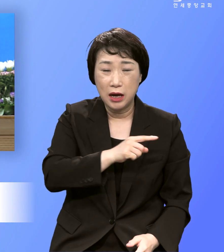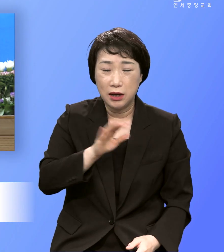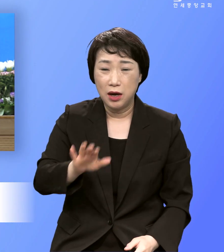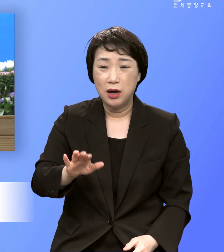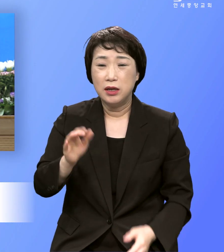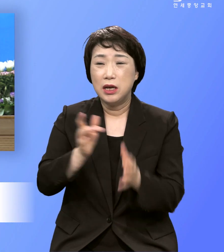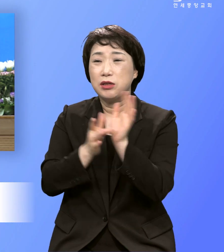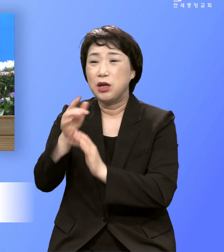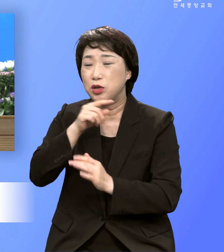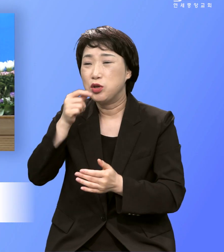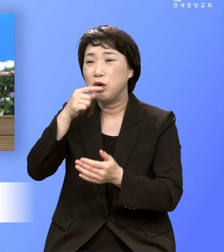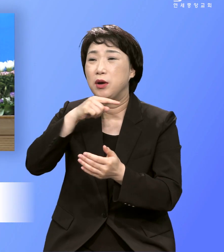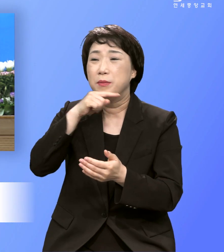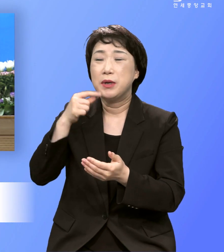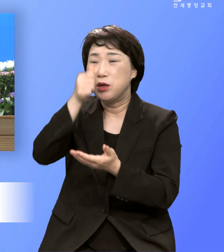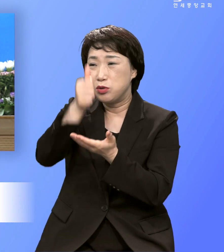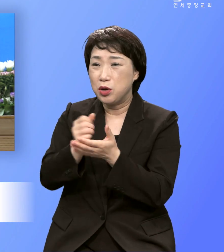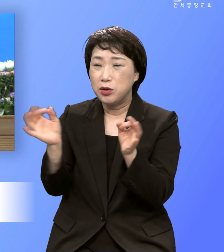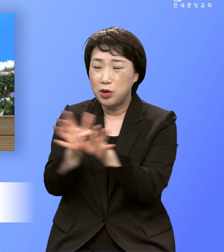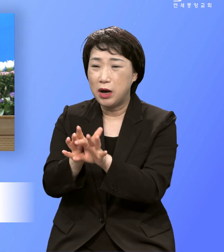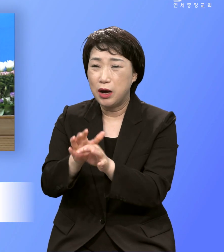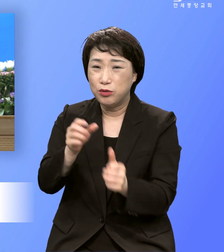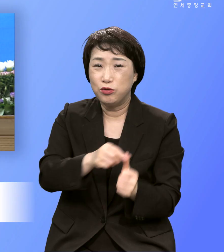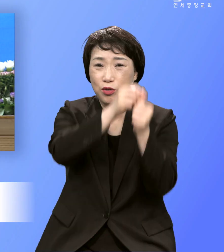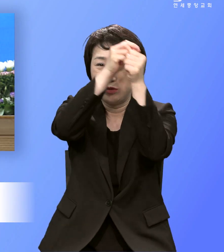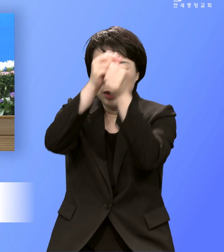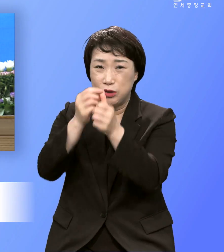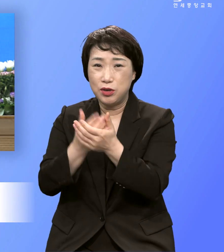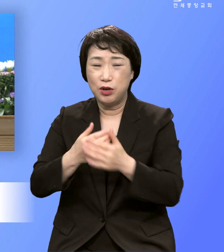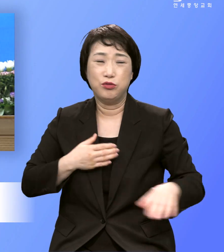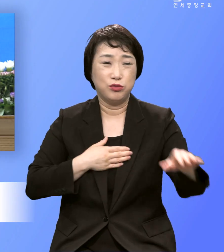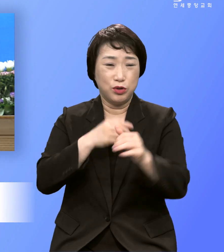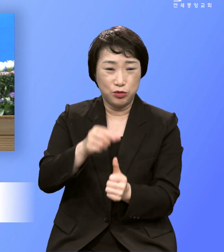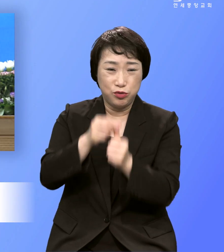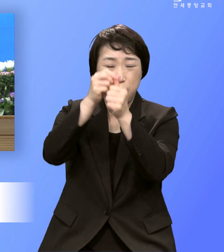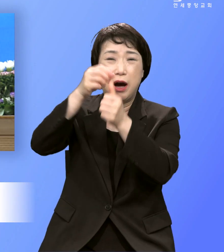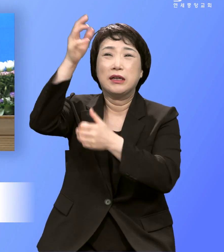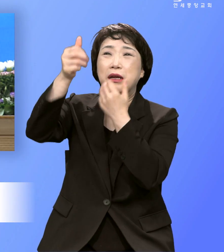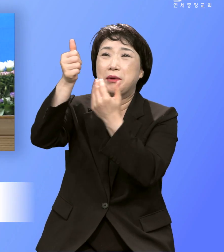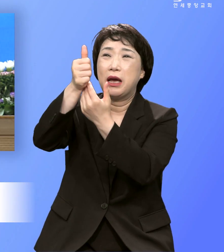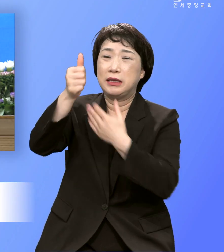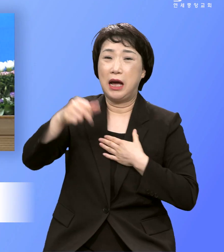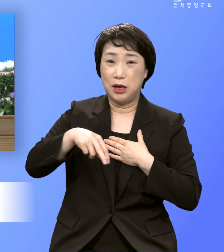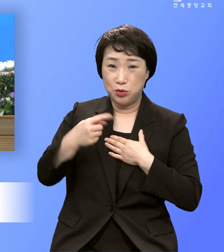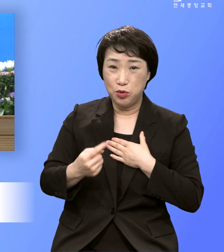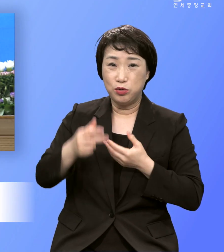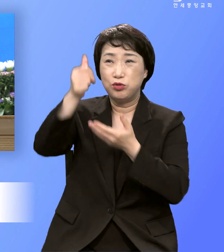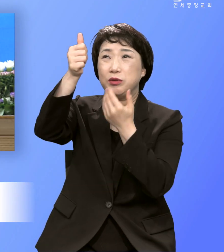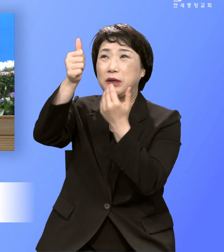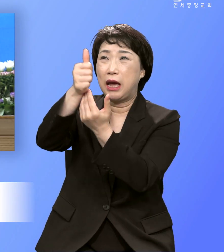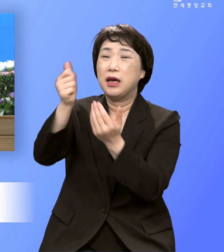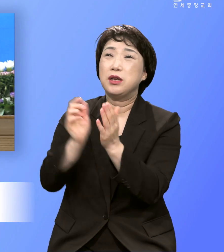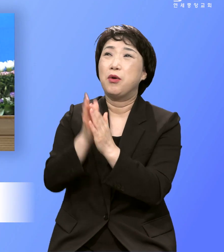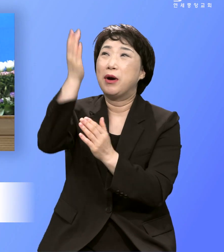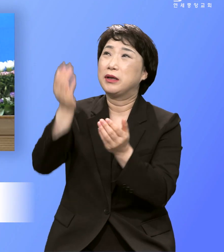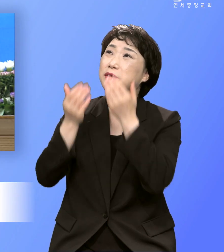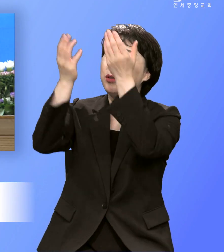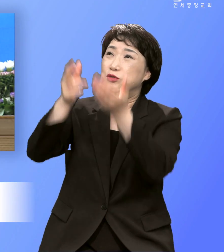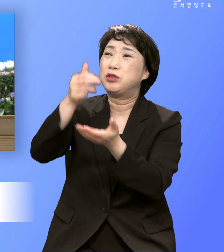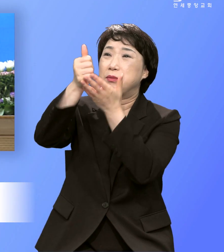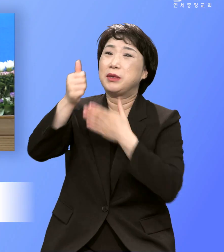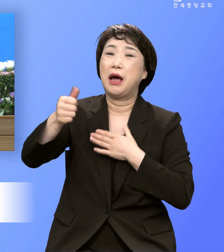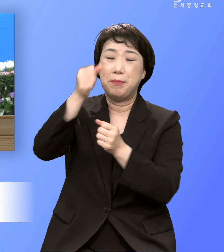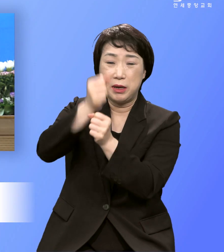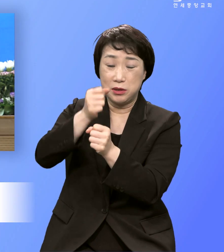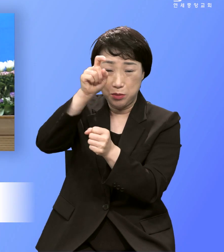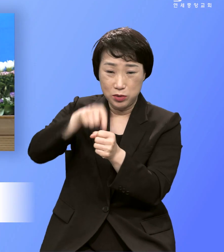속죄의 피로 해결하여 주시고 다시금 우리를 구원하여 주셔서 우리를 사랑하신 그 하나님 앞에 나도 주님께 영화롭게 하며 그렇게 주님이 나를 지으신 목적을 이루게